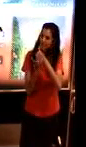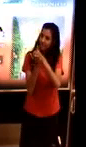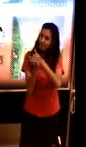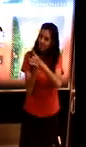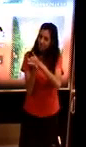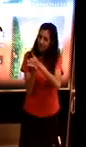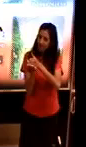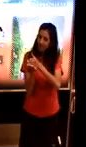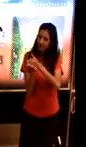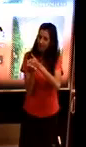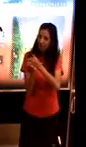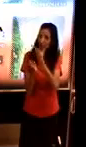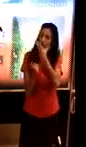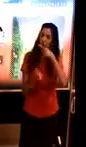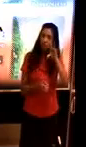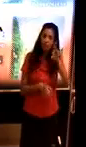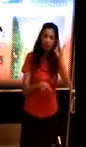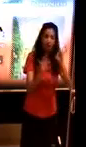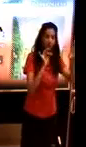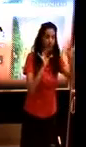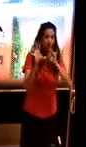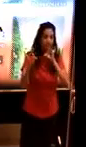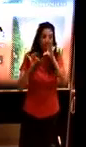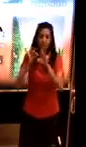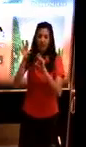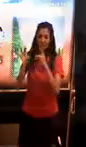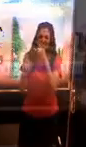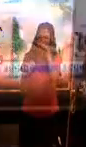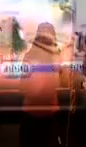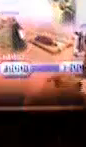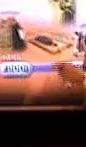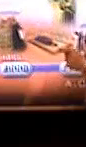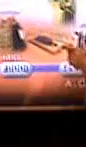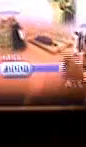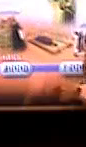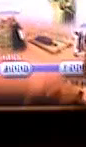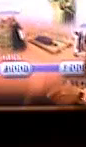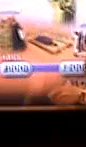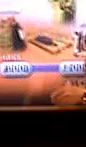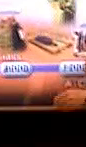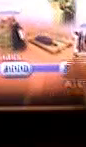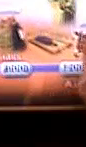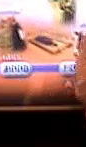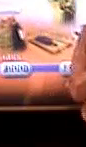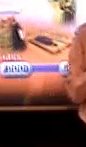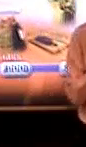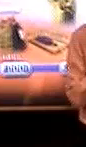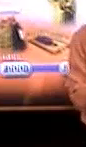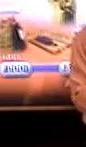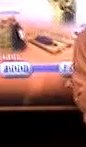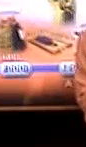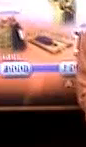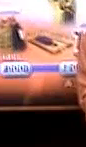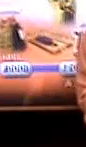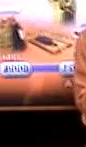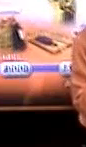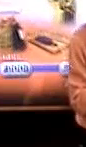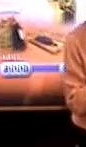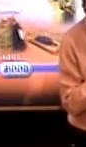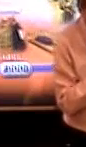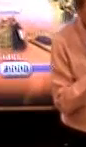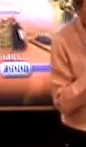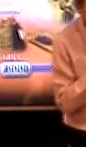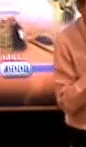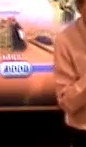El Señor no se equivoca, hermanos. Él venció en la cruz. Él sabe quién realmente fue fiel y quién no fue fiel.